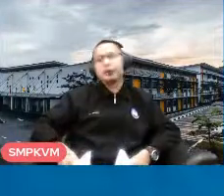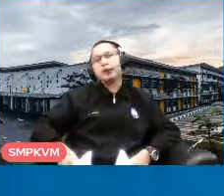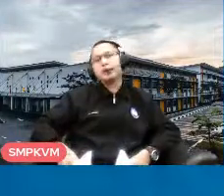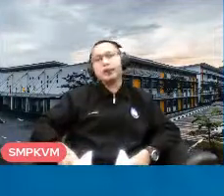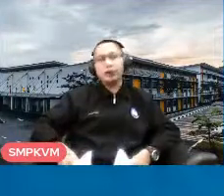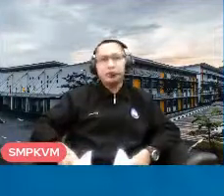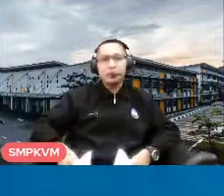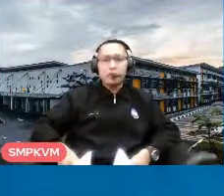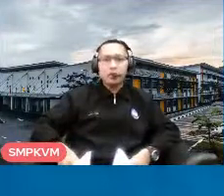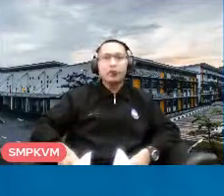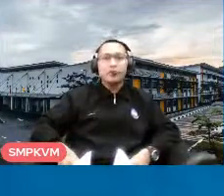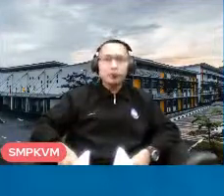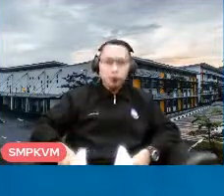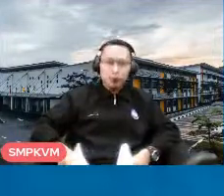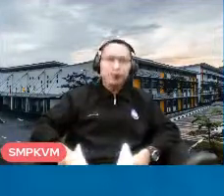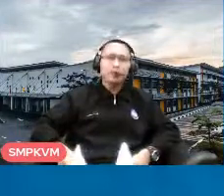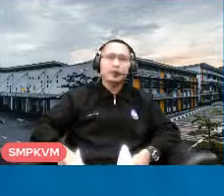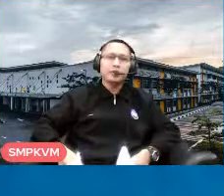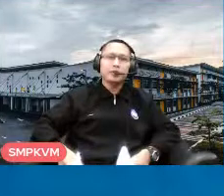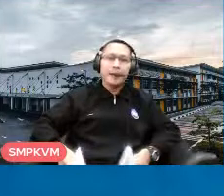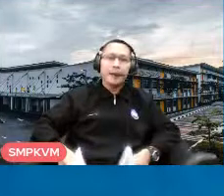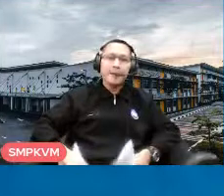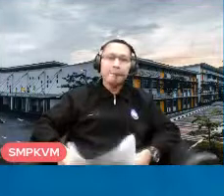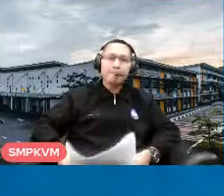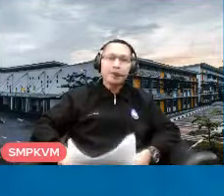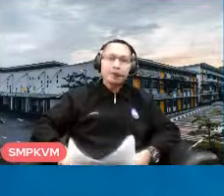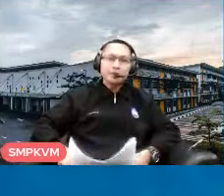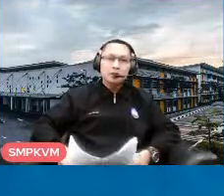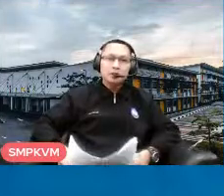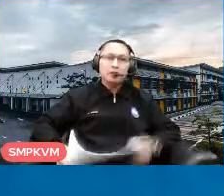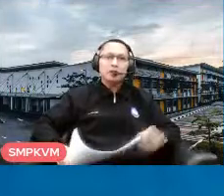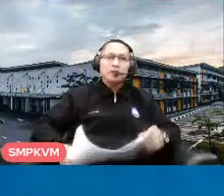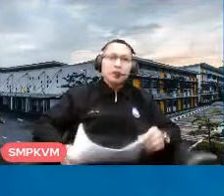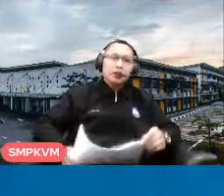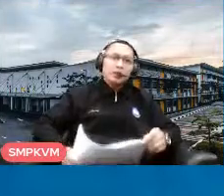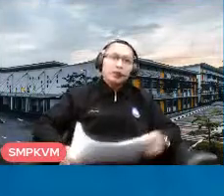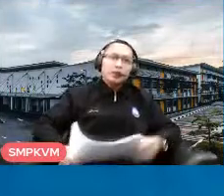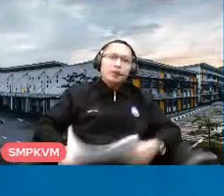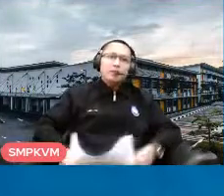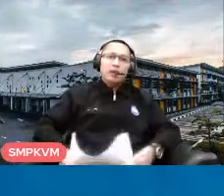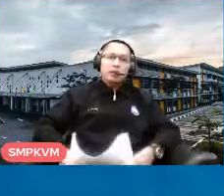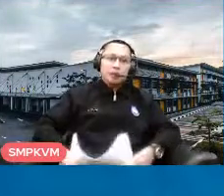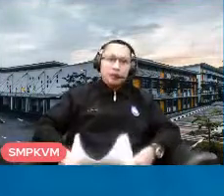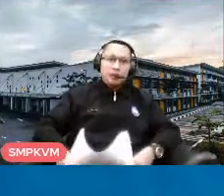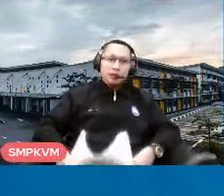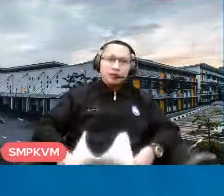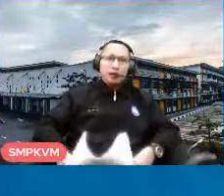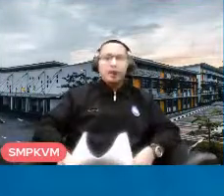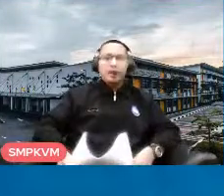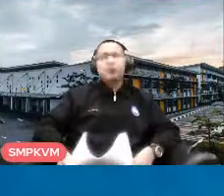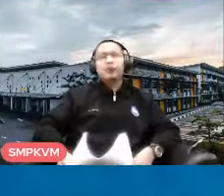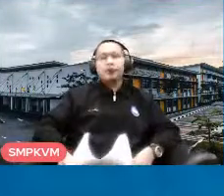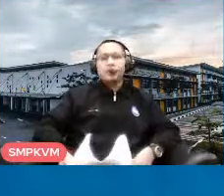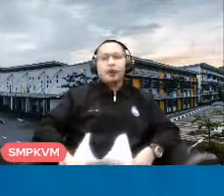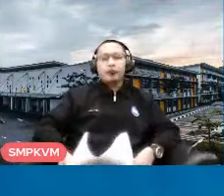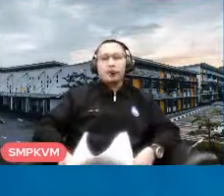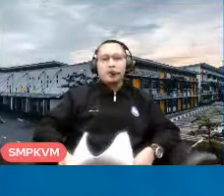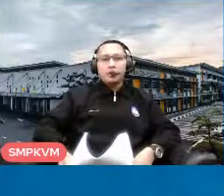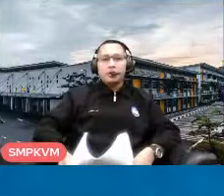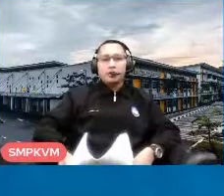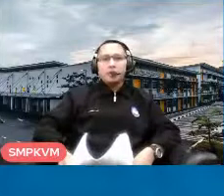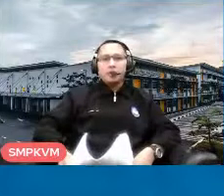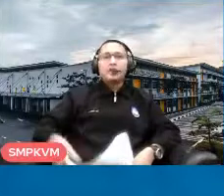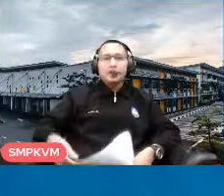karr telajak Kato perbuatan buruk padanya jatuhnya berasmara Bacinto